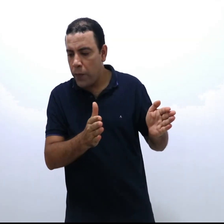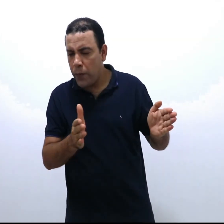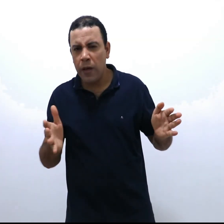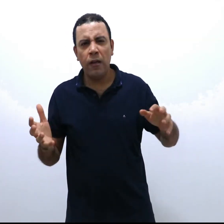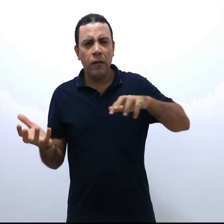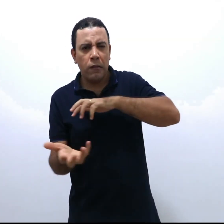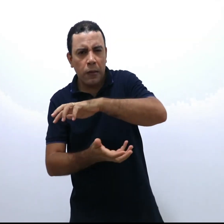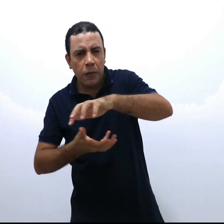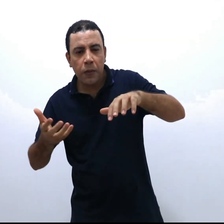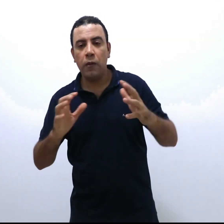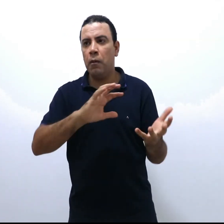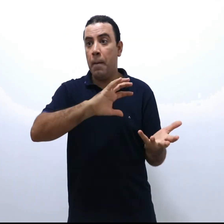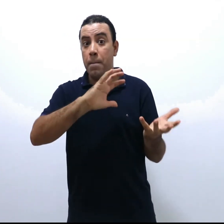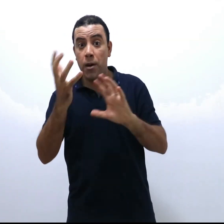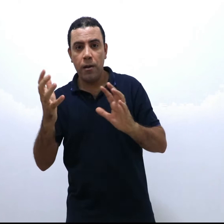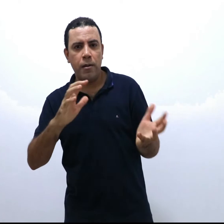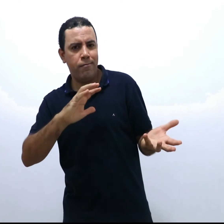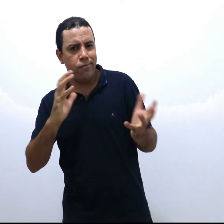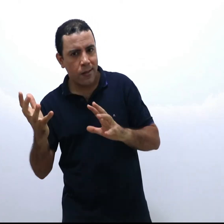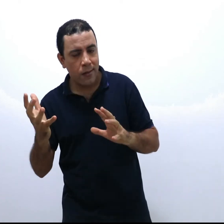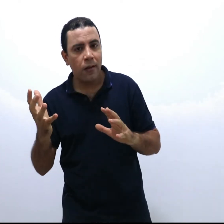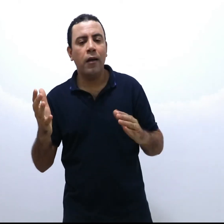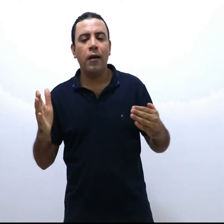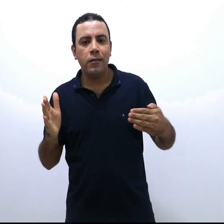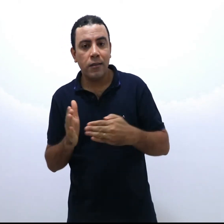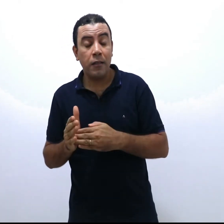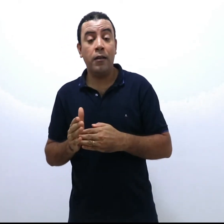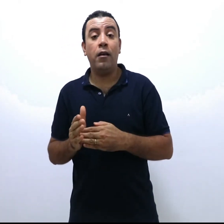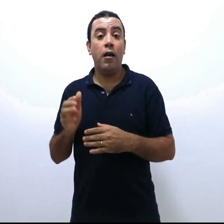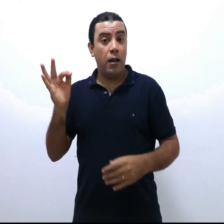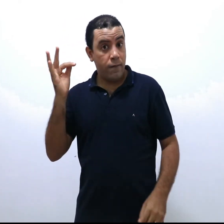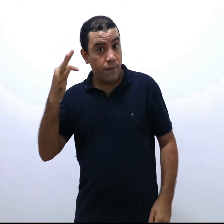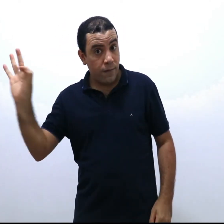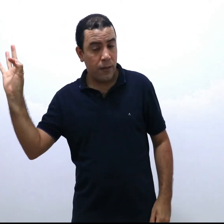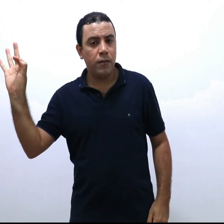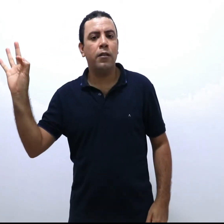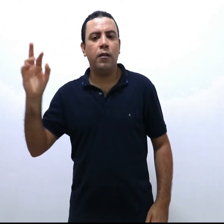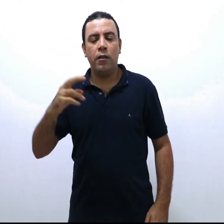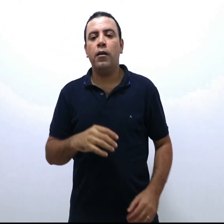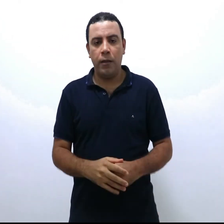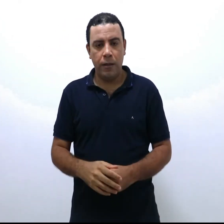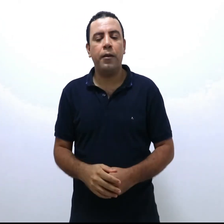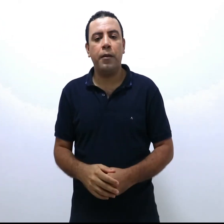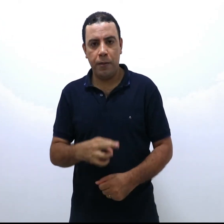decorrer dessas revoluções, dessas grandes mudanças, até a França conseguir se tornar uma